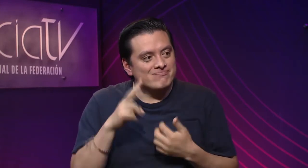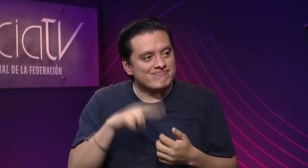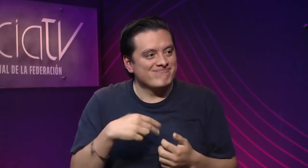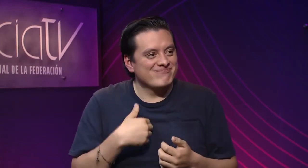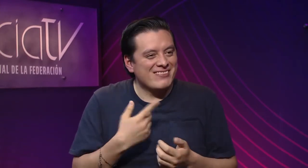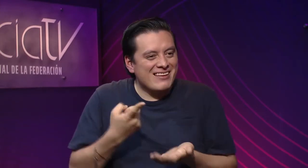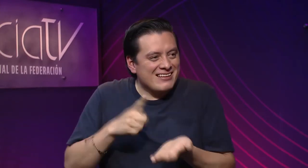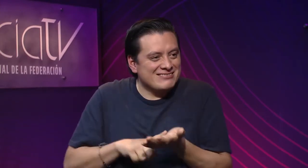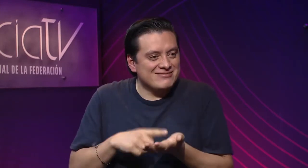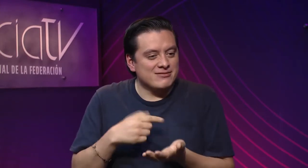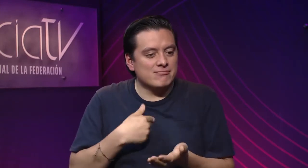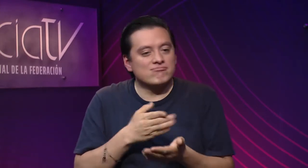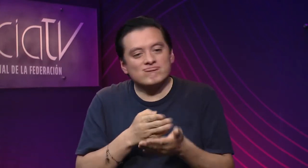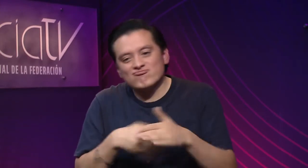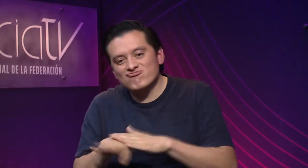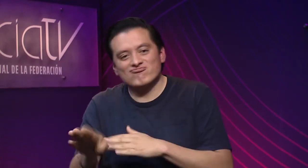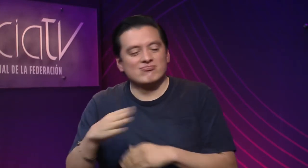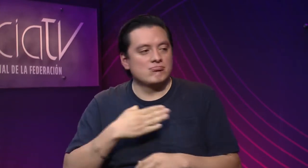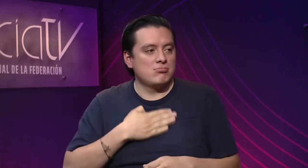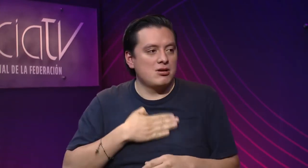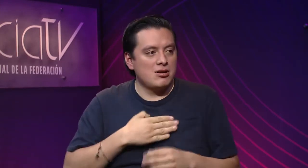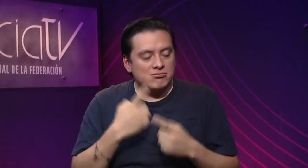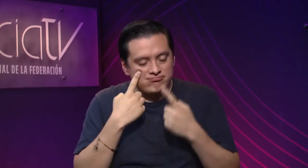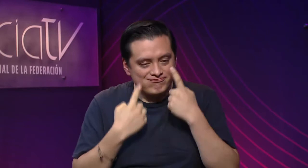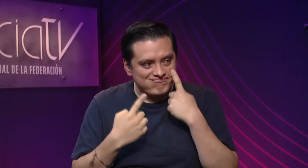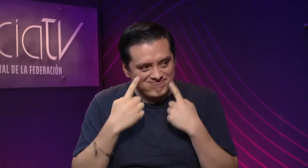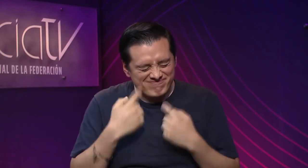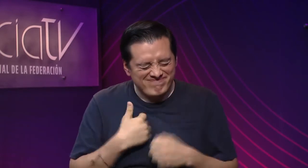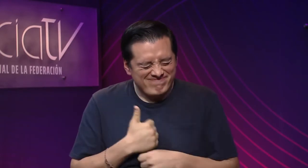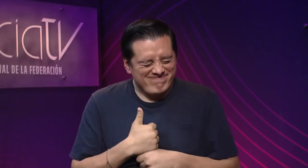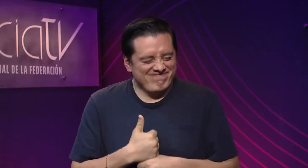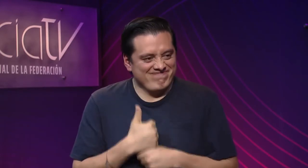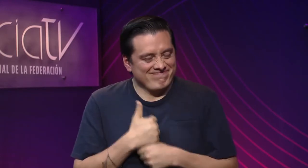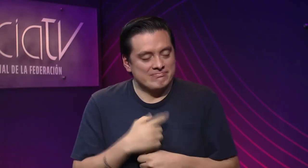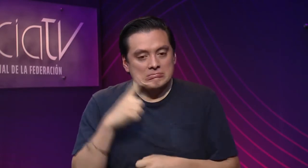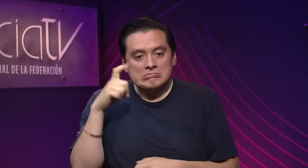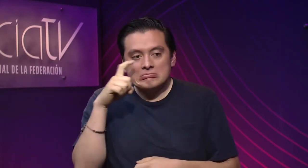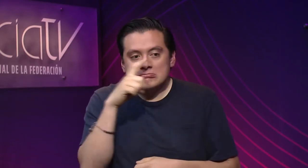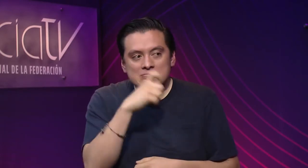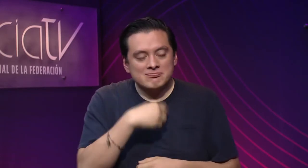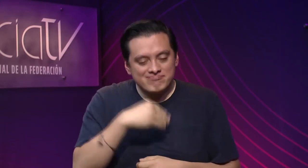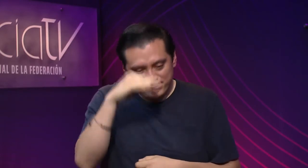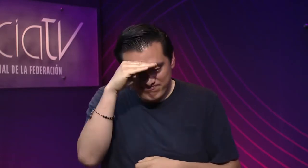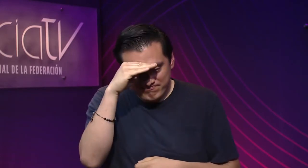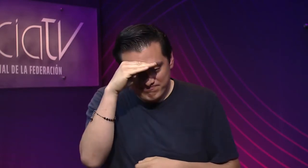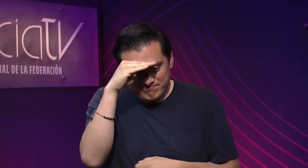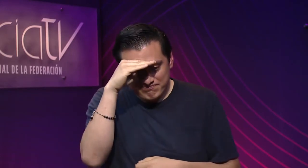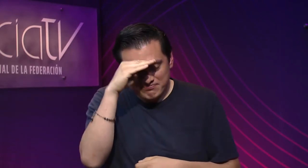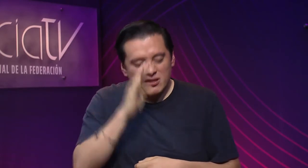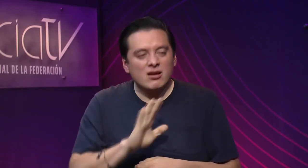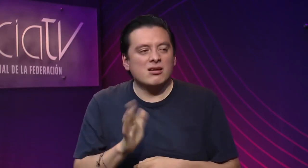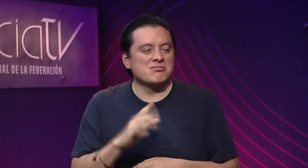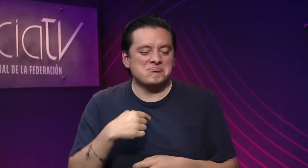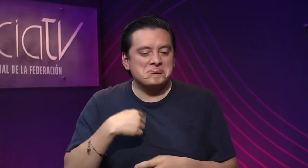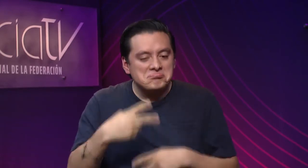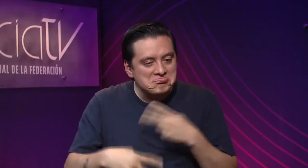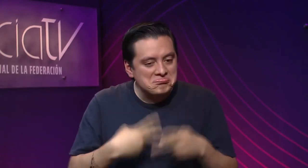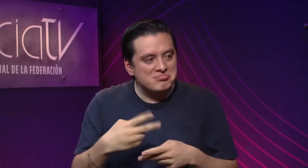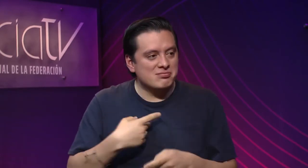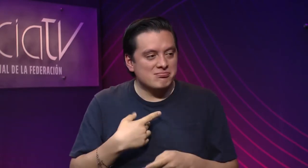puesto más abajo, un puesto de limpieza y dije, no, o sea, ¿qué pasa? Y fue en ese día en el que me metí al baño francamente frustrado y llorando y